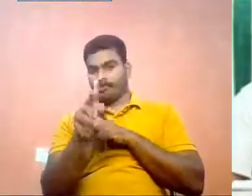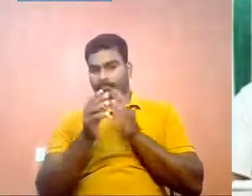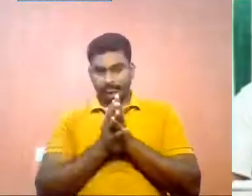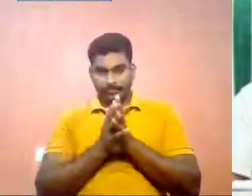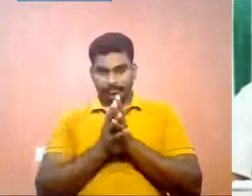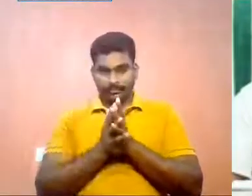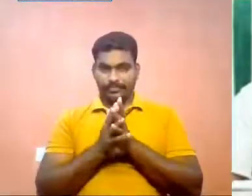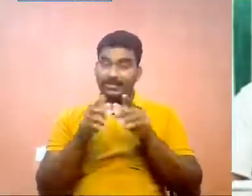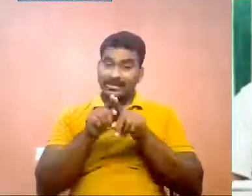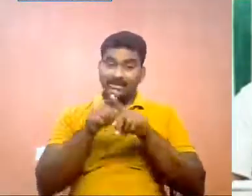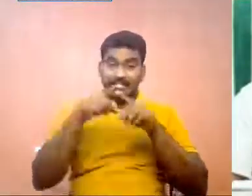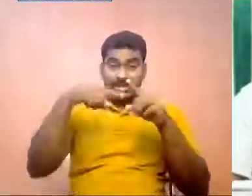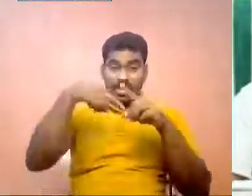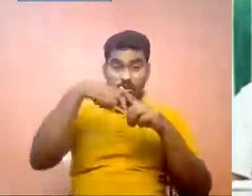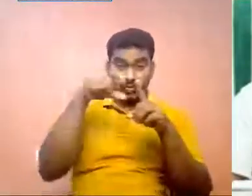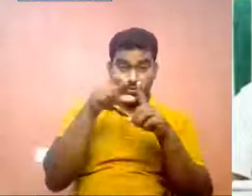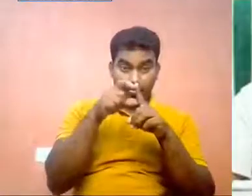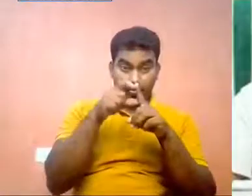കോവിഡിൻ്റെ